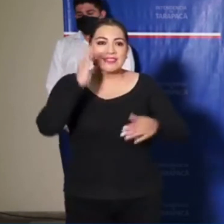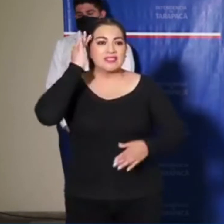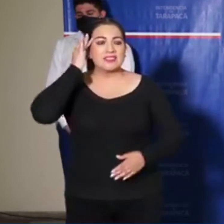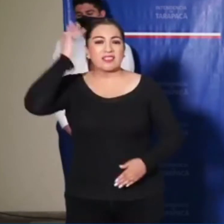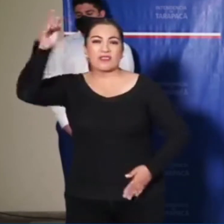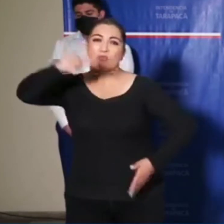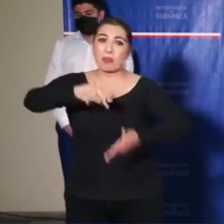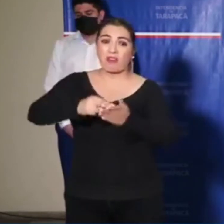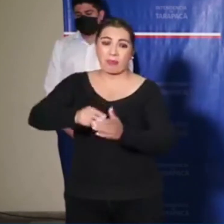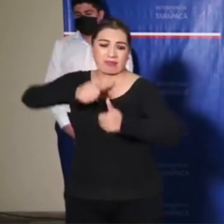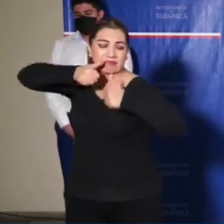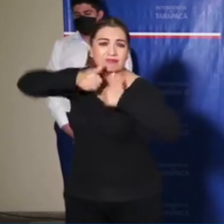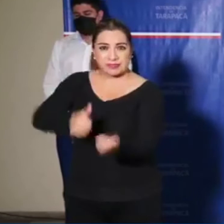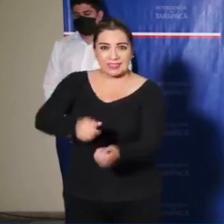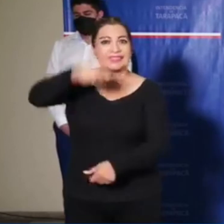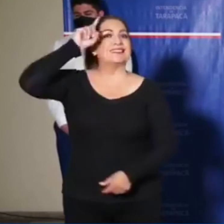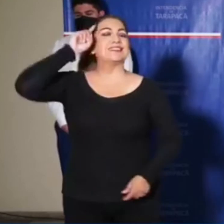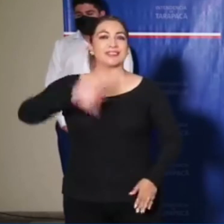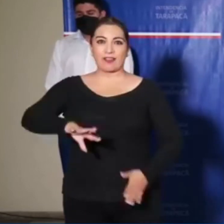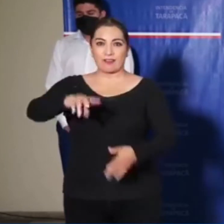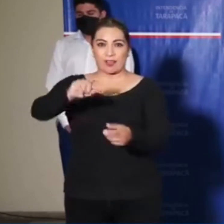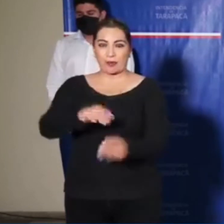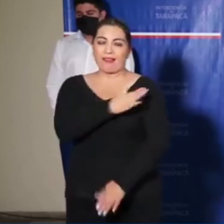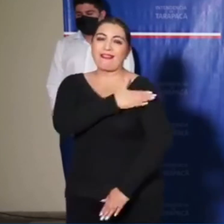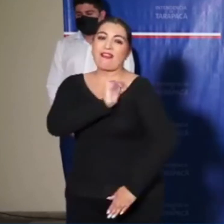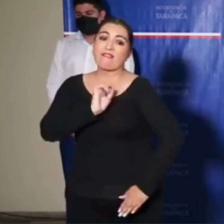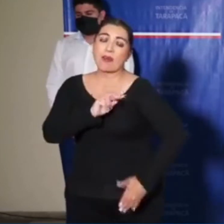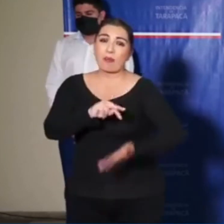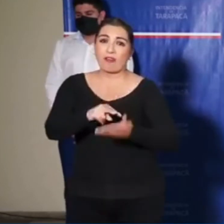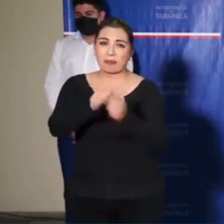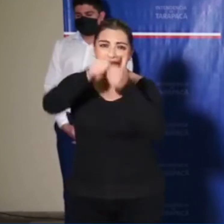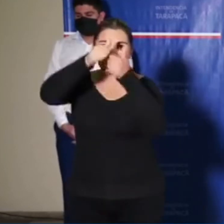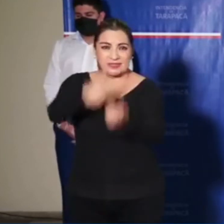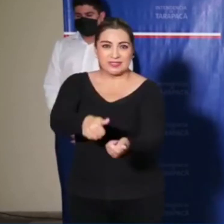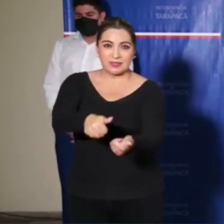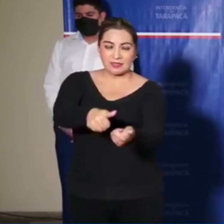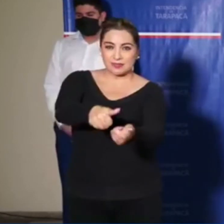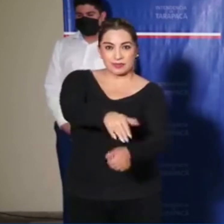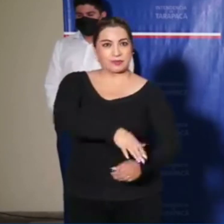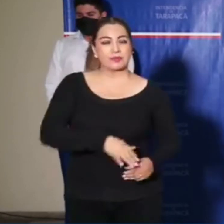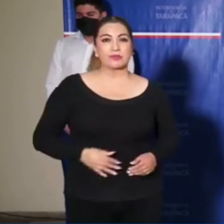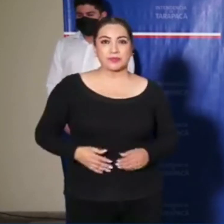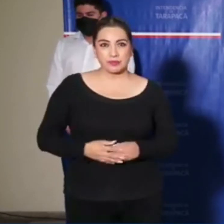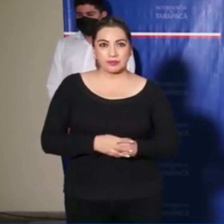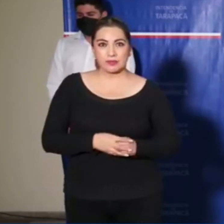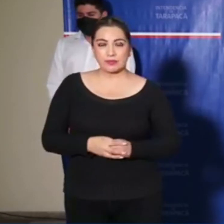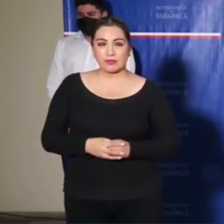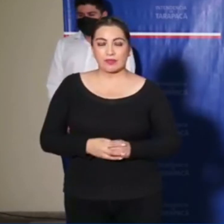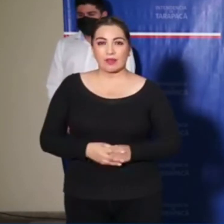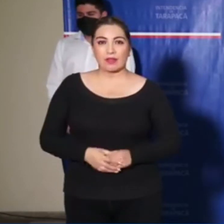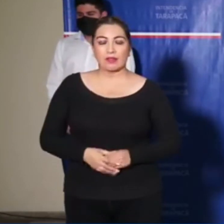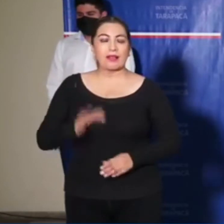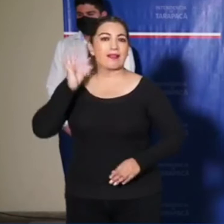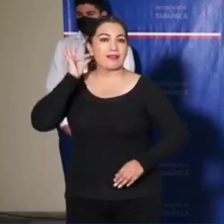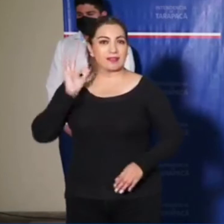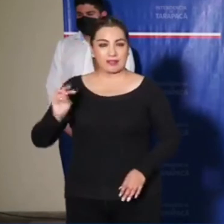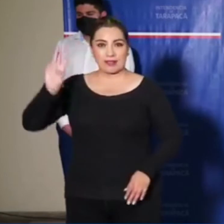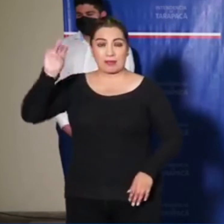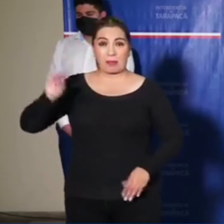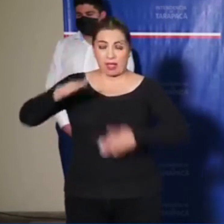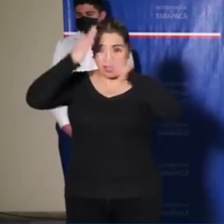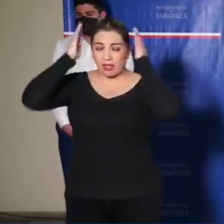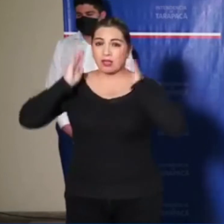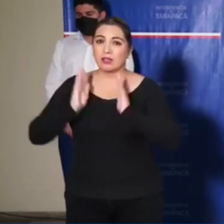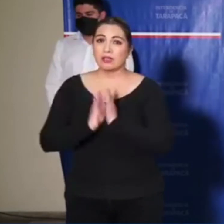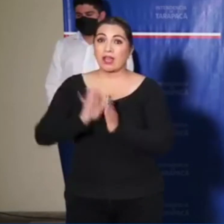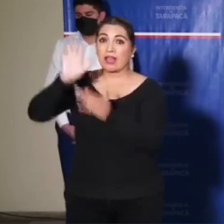la adversidad, saber enfrentar con fe las dificultades. Que ella ruegue por